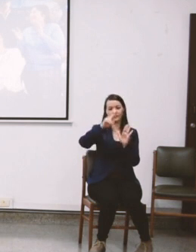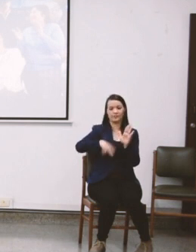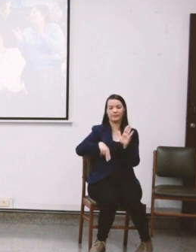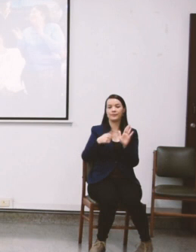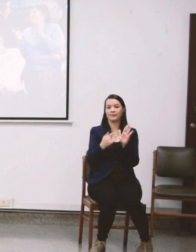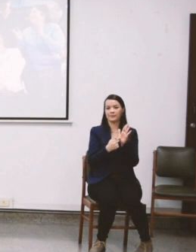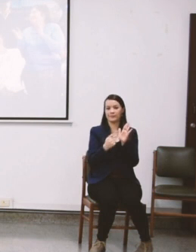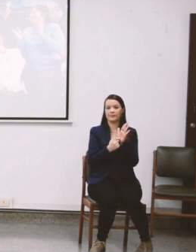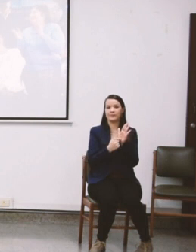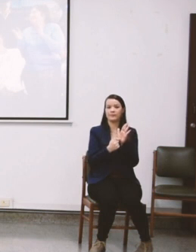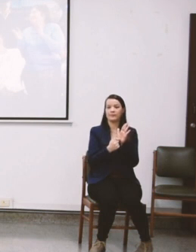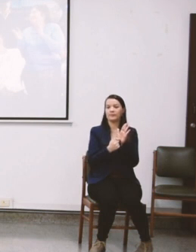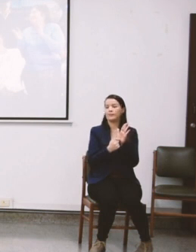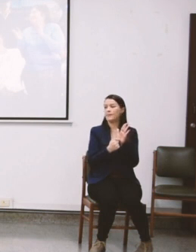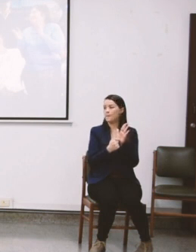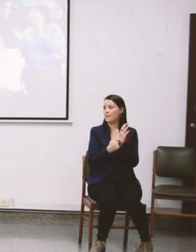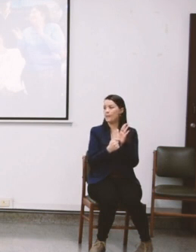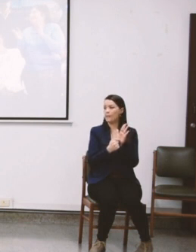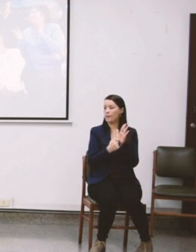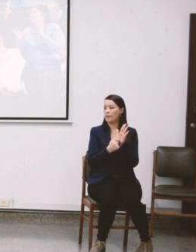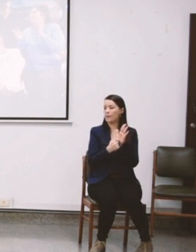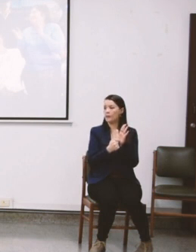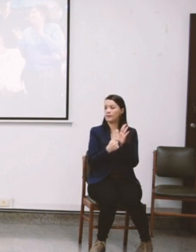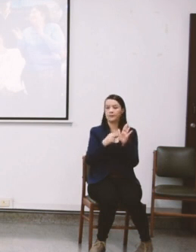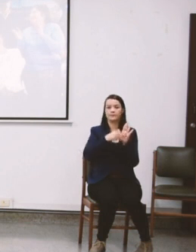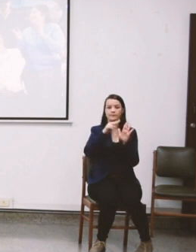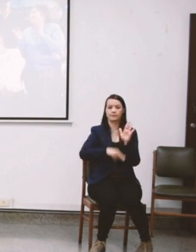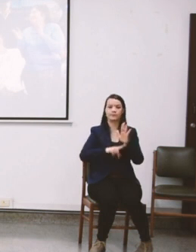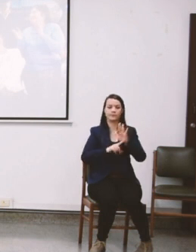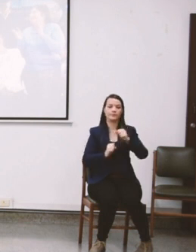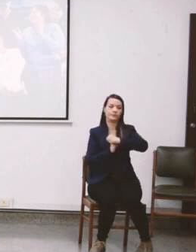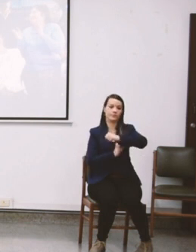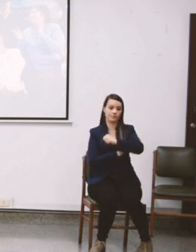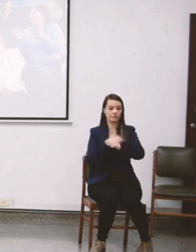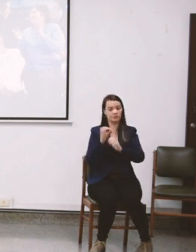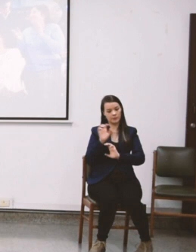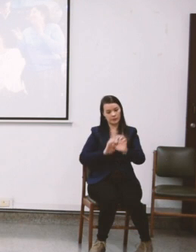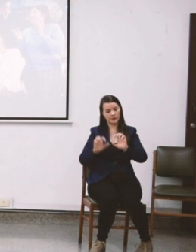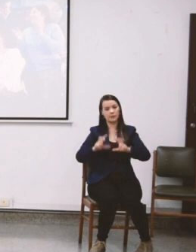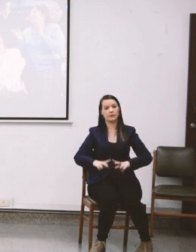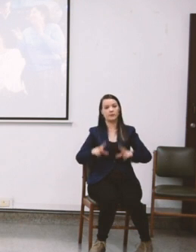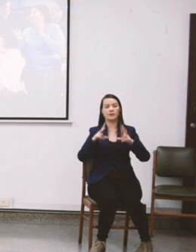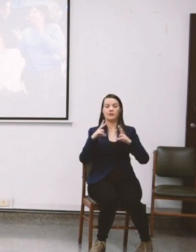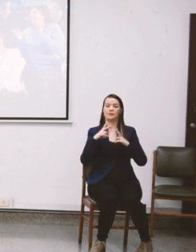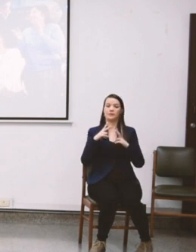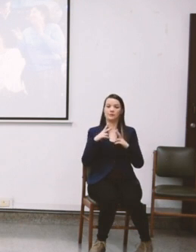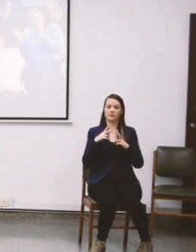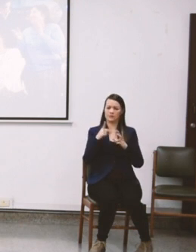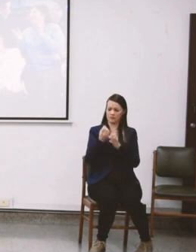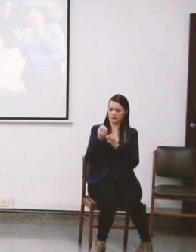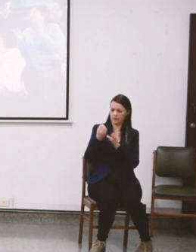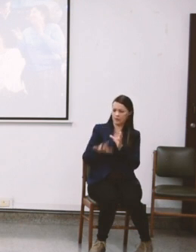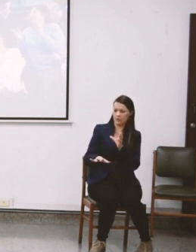con Discapacidad lo que es, o sea, tiene como fundamento la defensa de la vida, y dijo que el